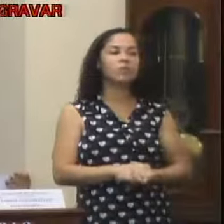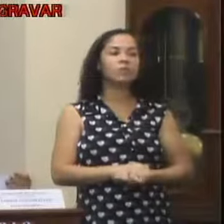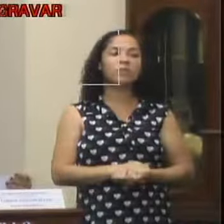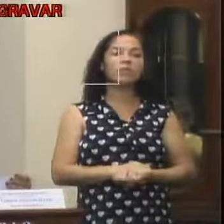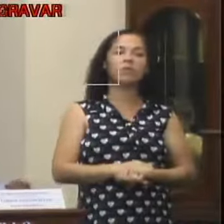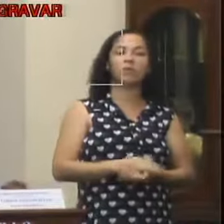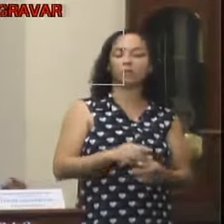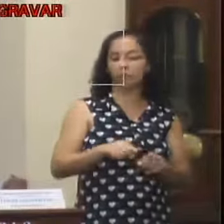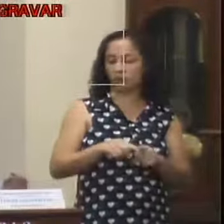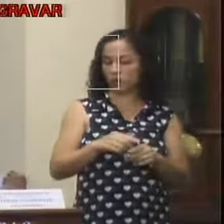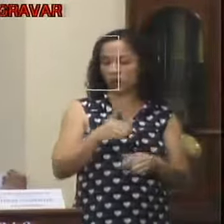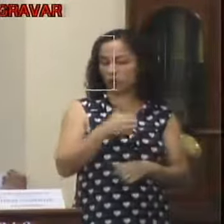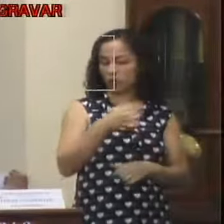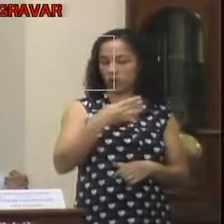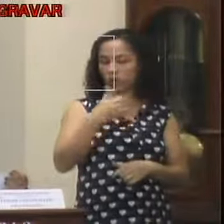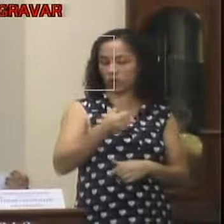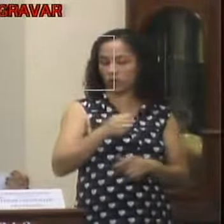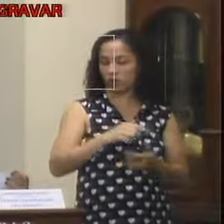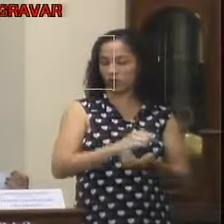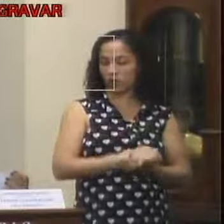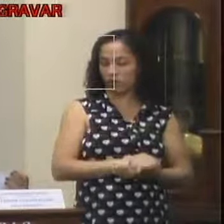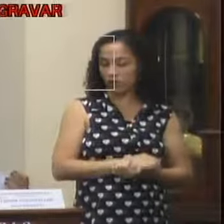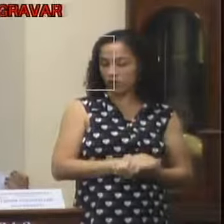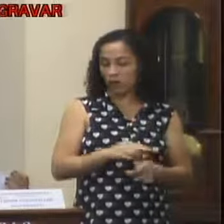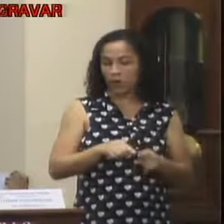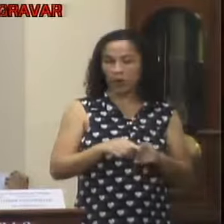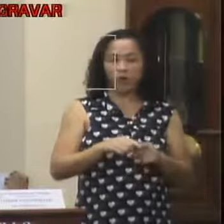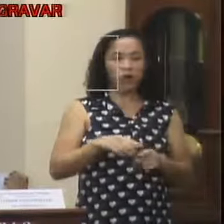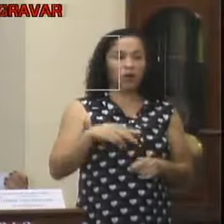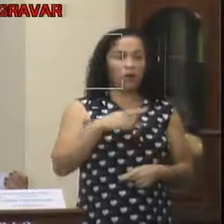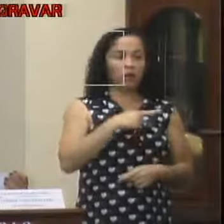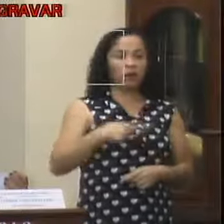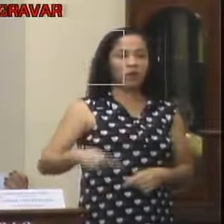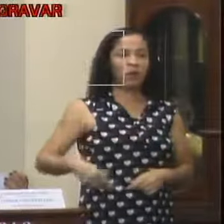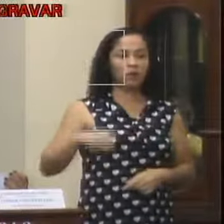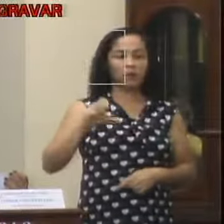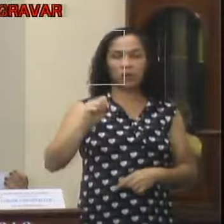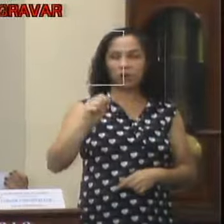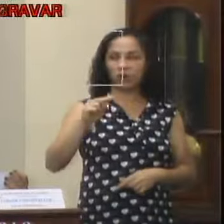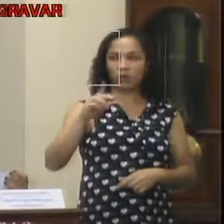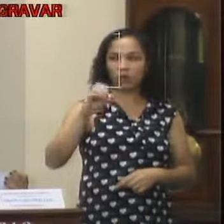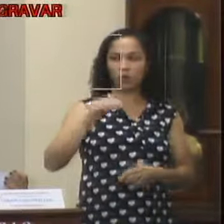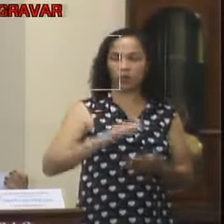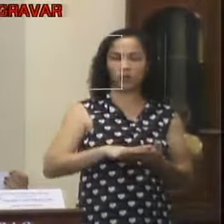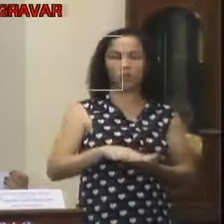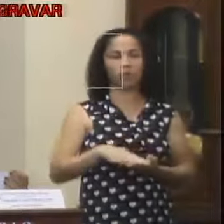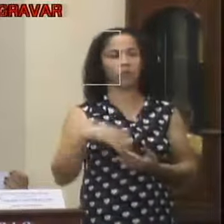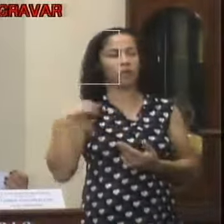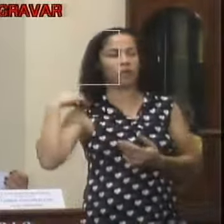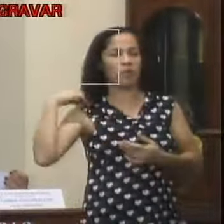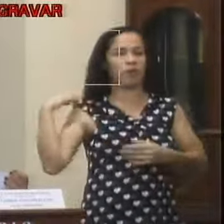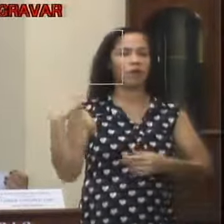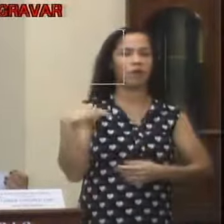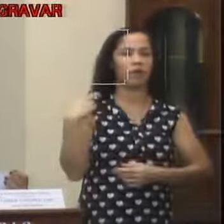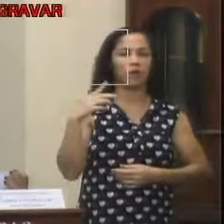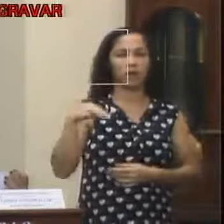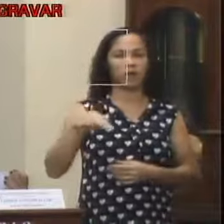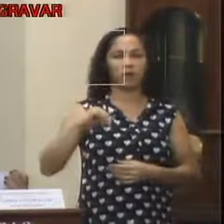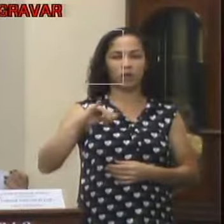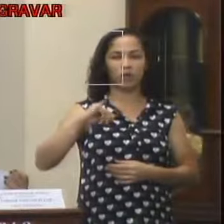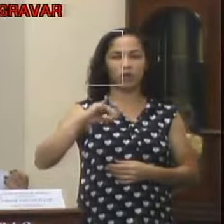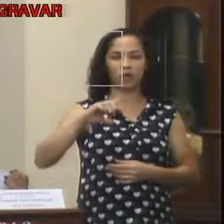Indicação número 146 de 2018. Excelentíssimo senhor presidente da Câmara Municipal de Valença, vereador Saulo Correia. A vereadora Michele Cabral,